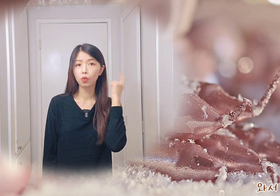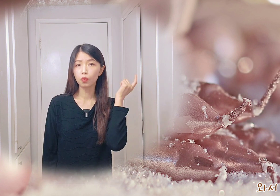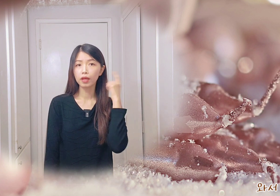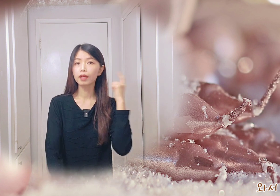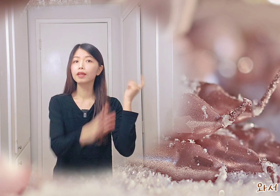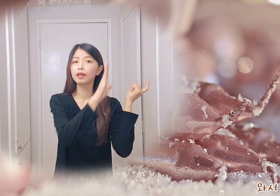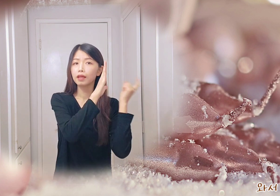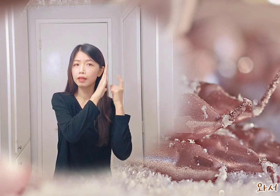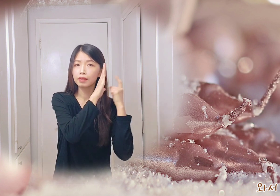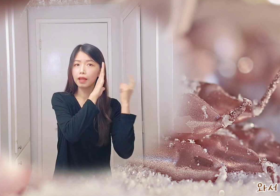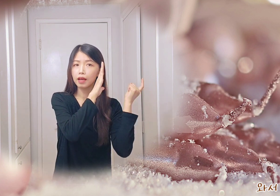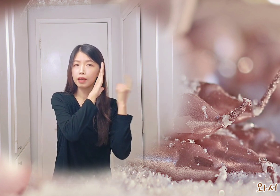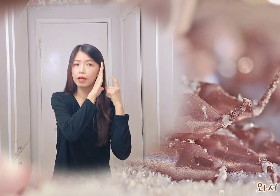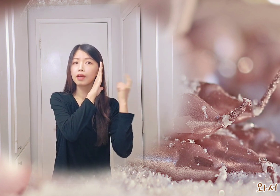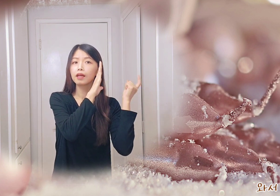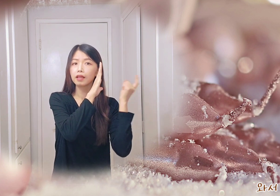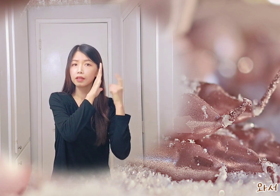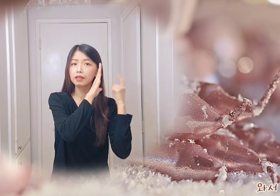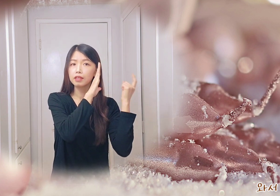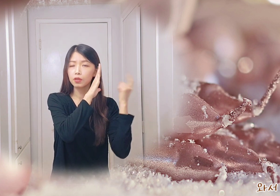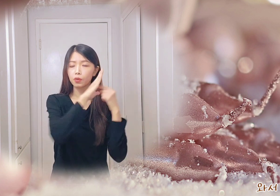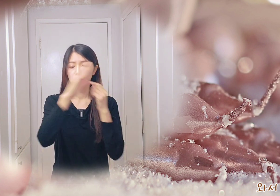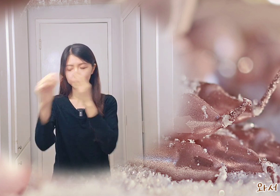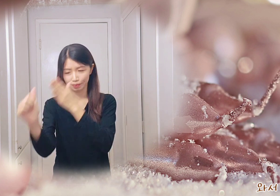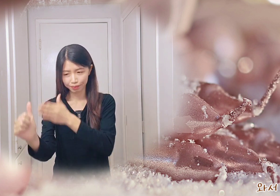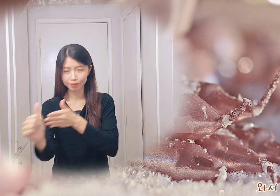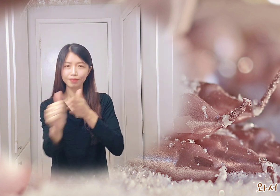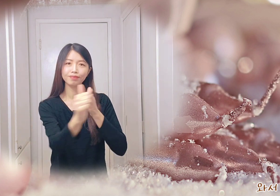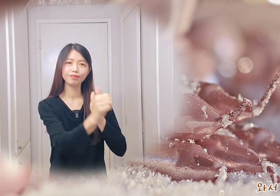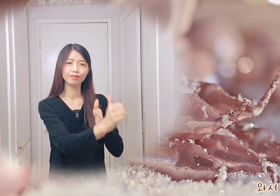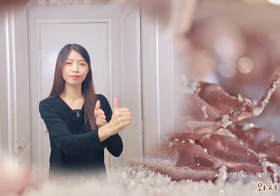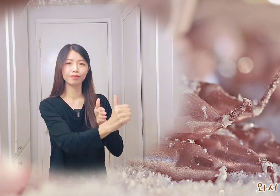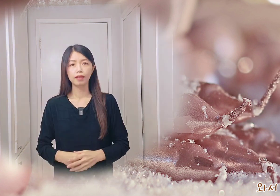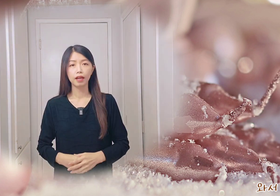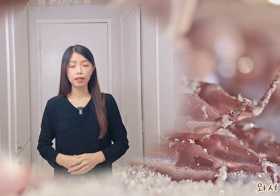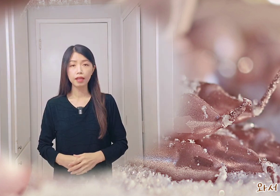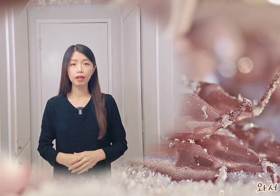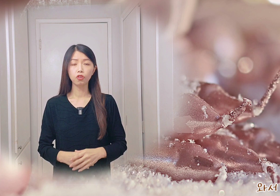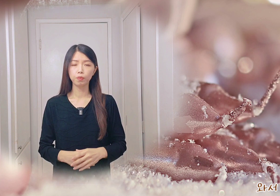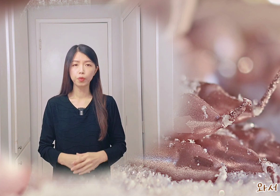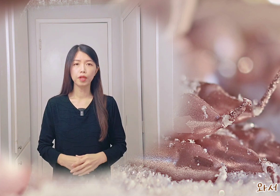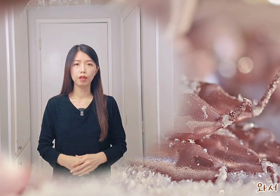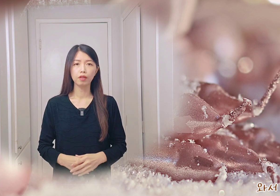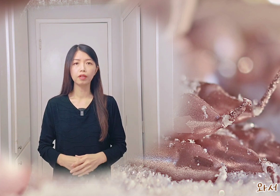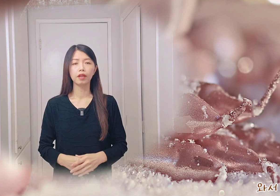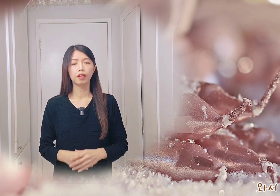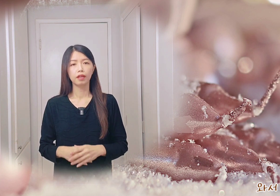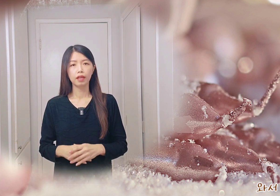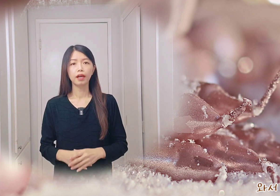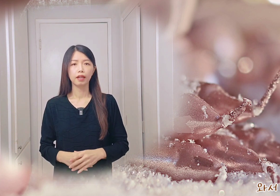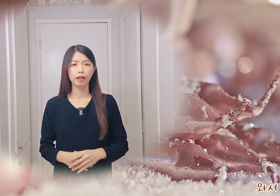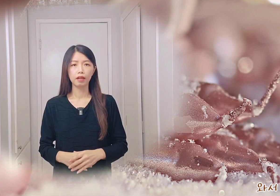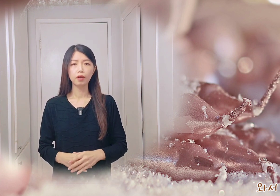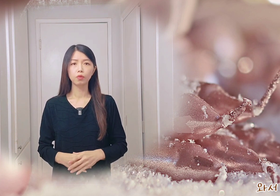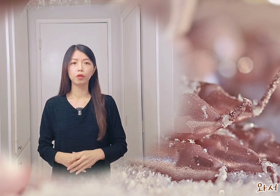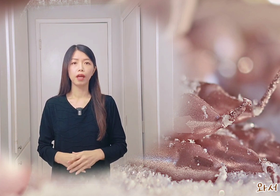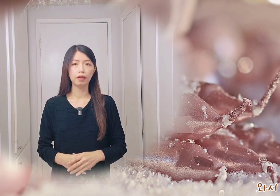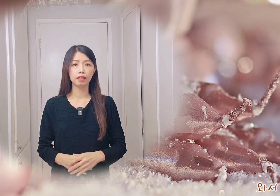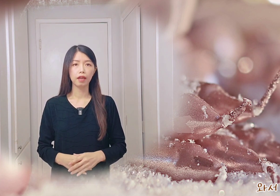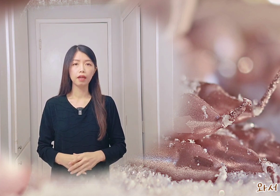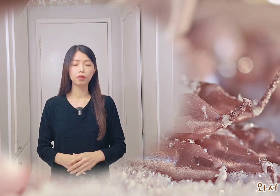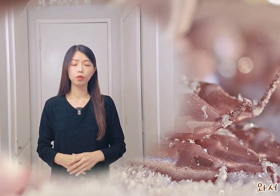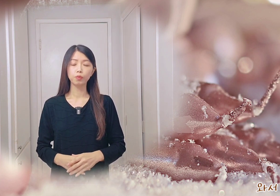이건 소리, 듣다, 들으시오. 제가 찬양 뒷부분에서는 이 가사를 좀